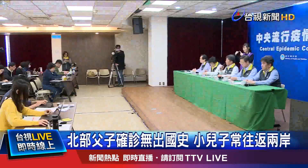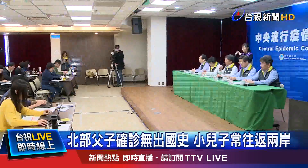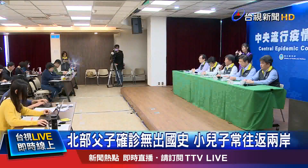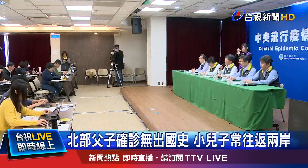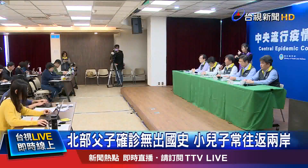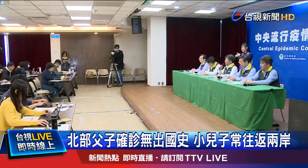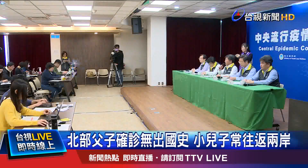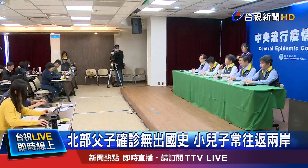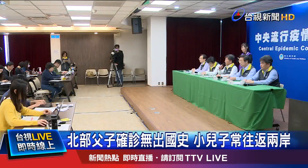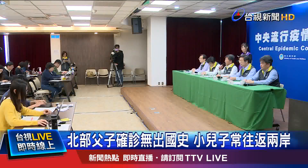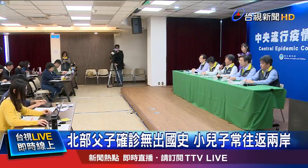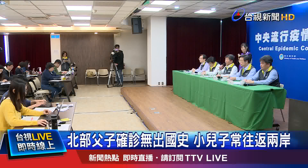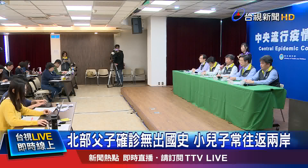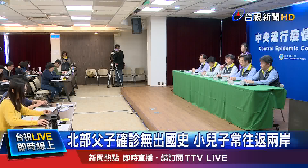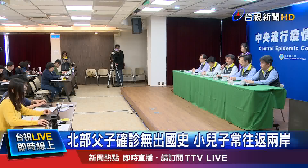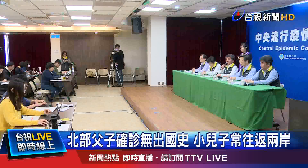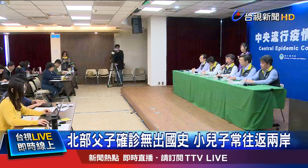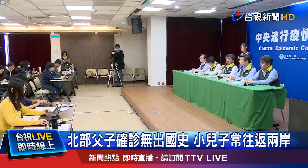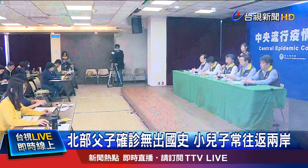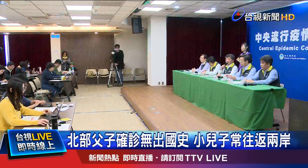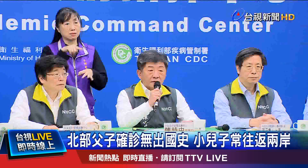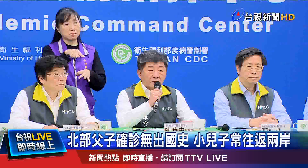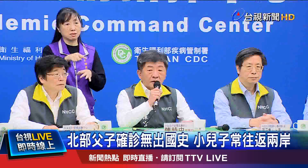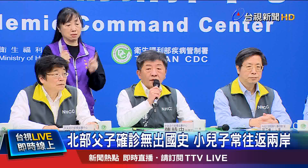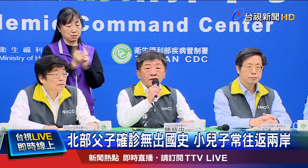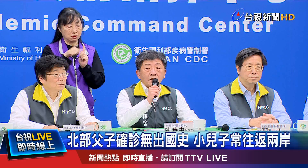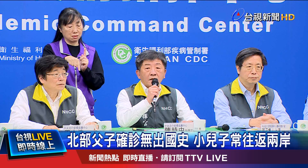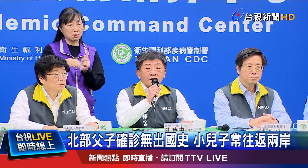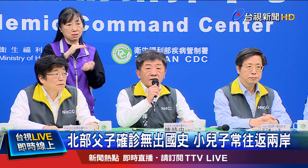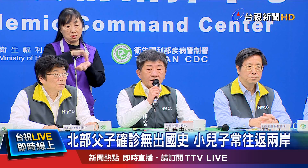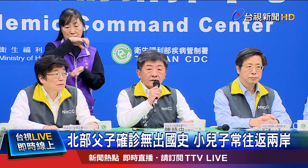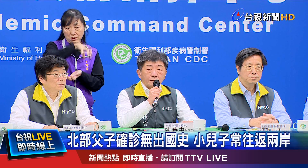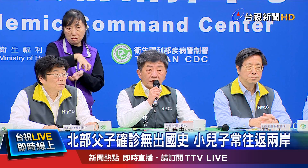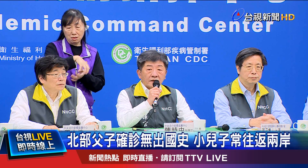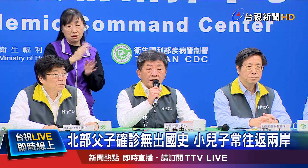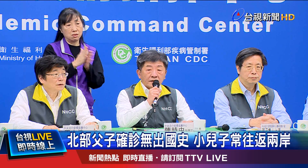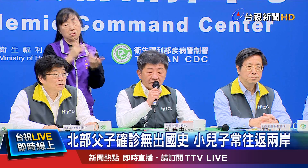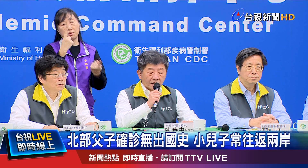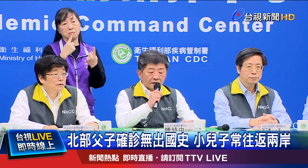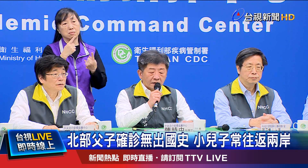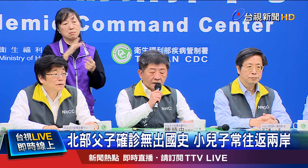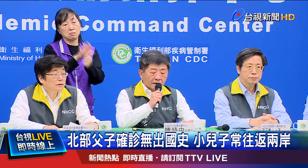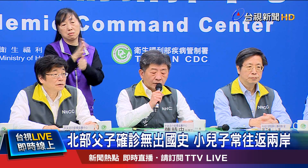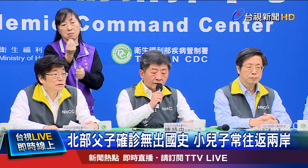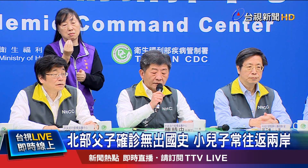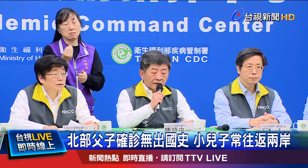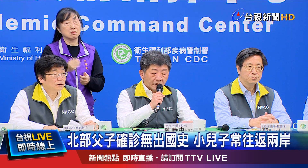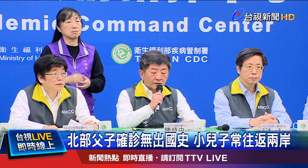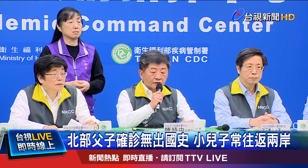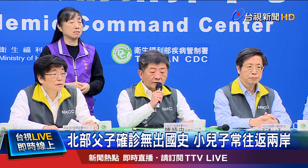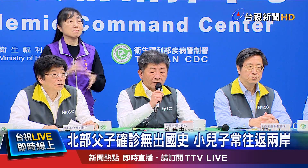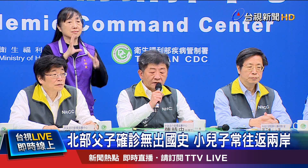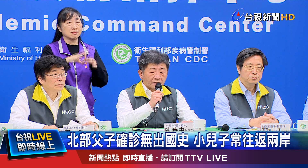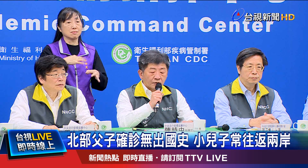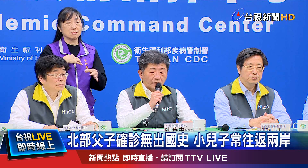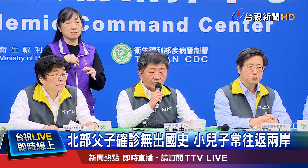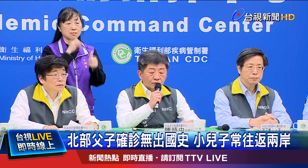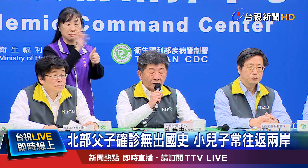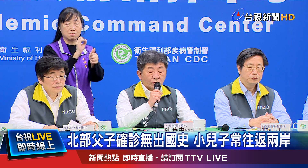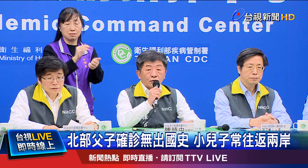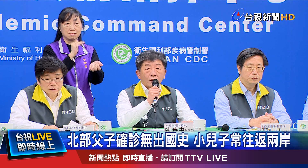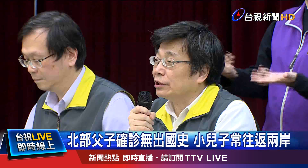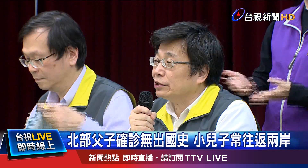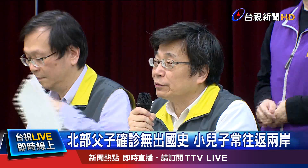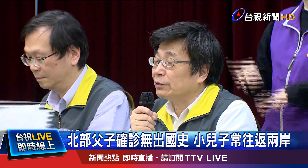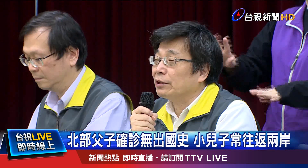岸，去年12月初从广州返台，过年期间还曾跟有中国旅游史的朋友聚餐。1月29号喉咙出现轻微不适，还在